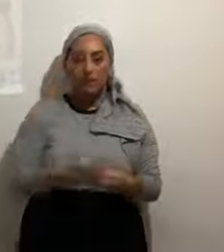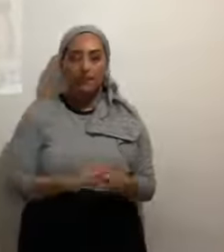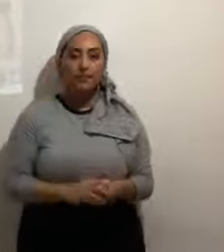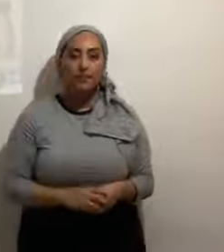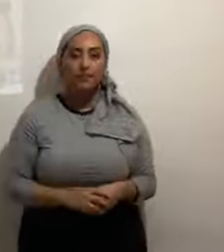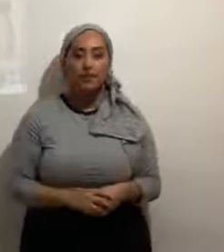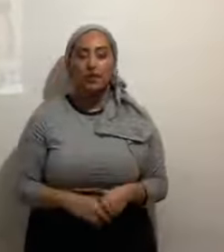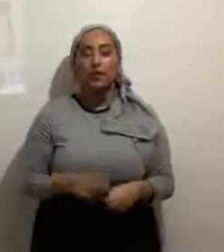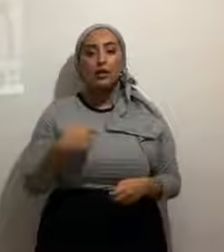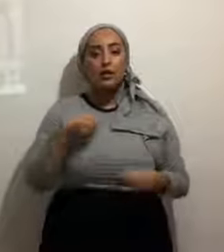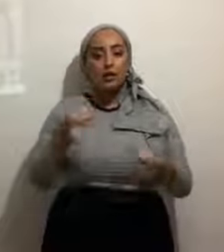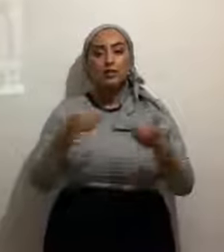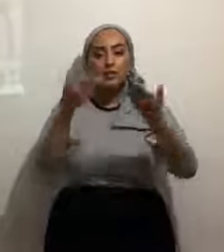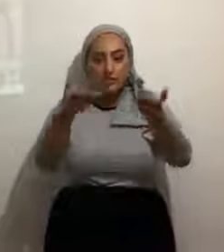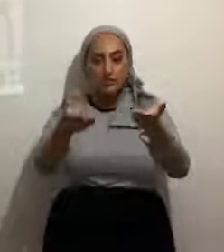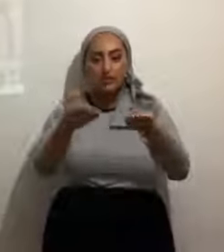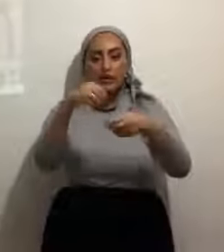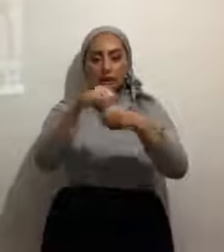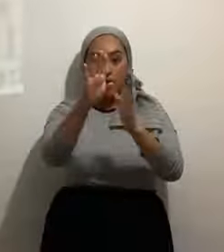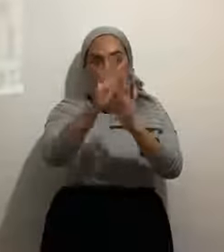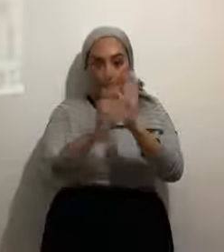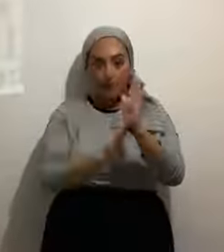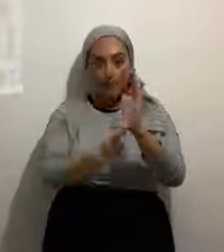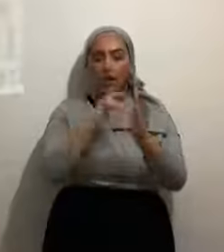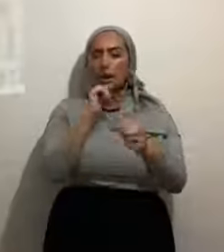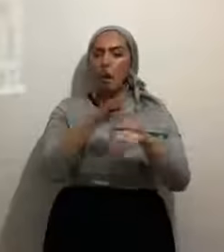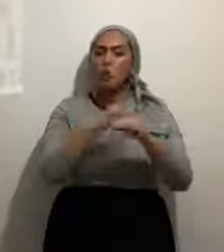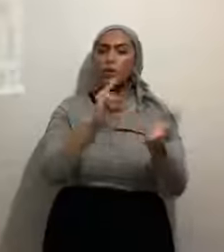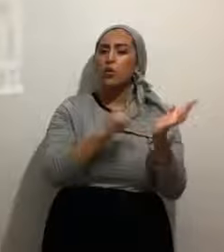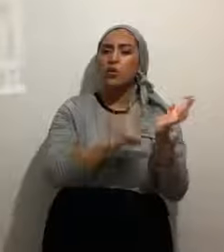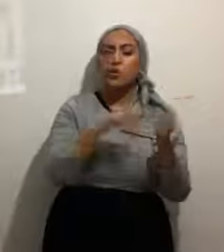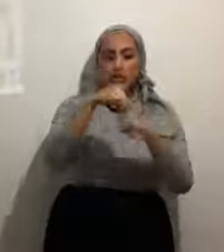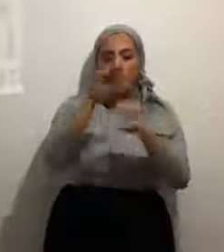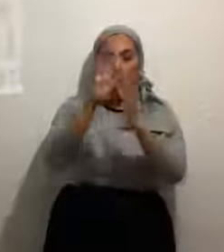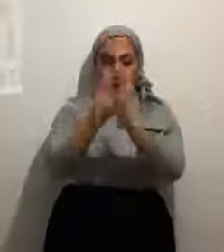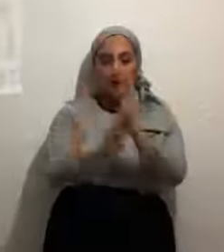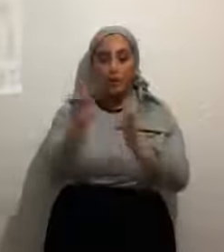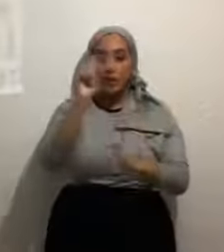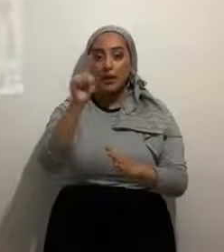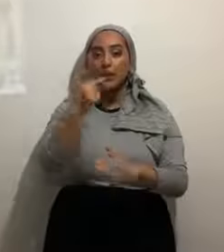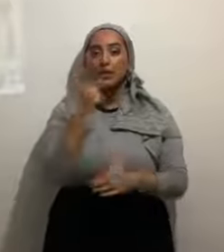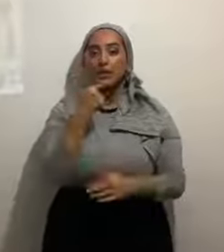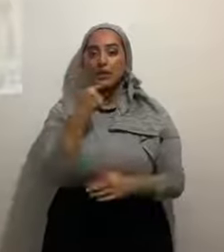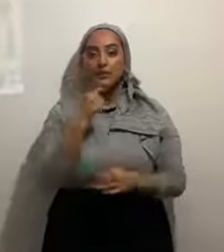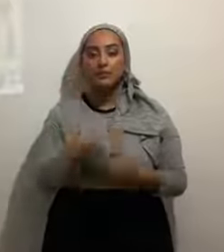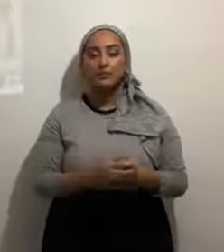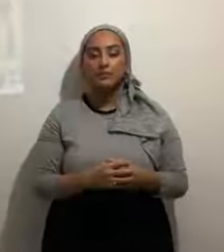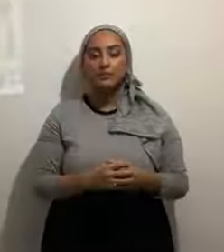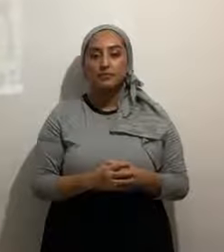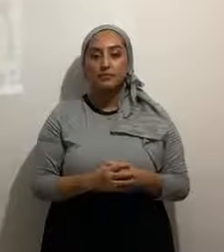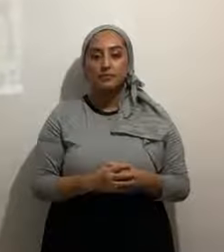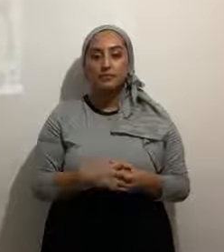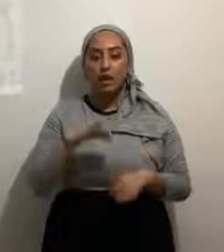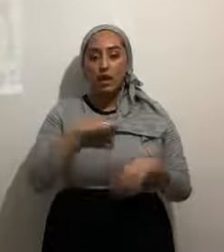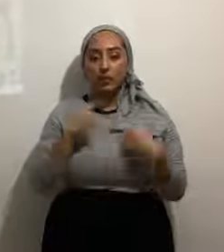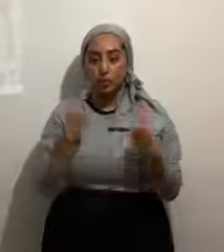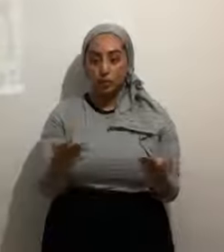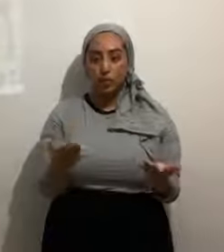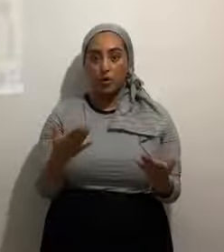yo te sugeriría que ahí mismo en tu Biblia, no en tus apuntes, ahí mismo en tu Biblia, donde dice hago, la so de hacer, la so en hebreo,